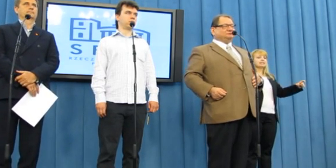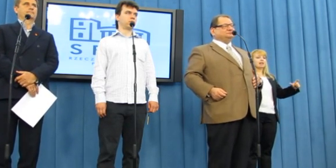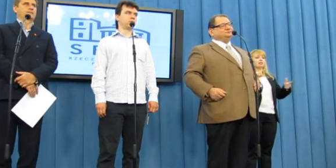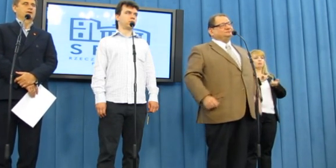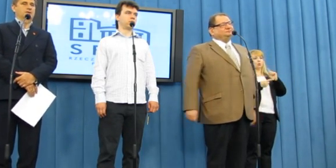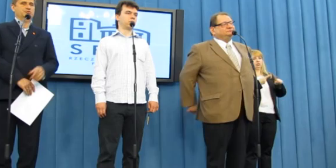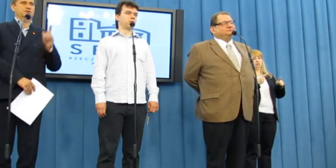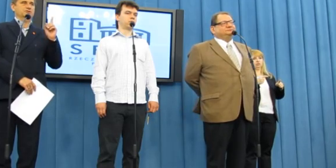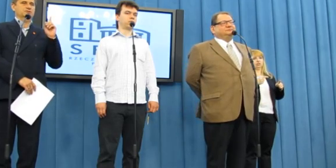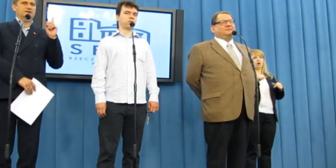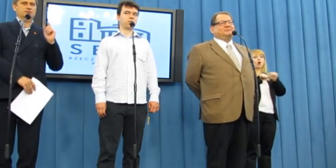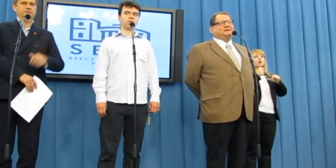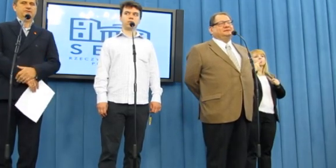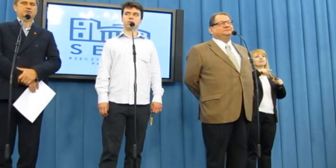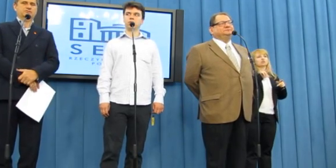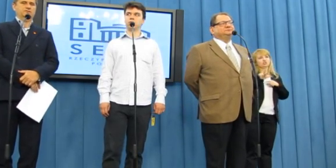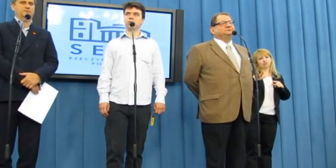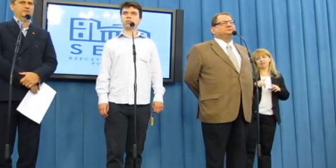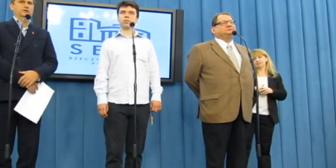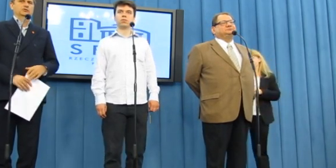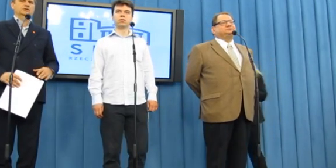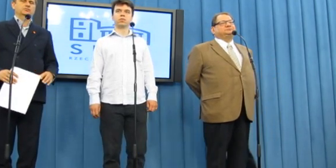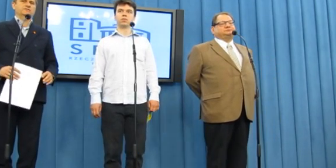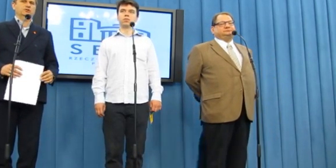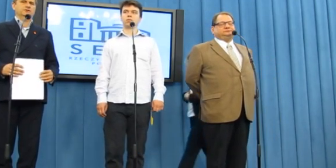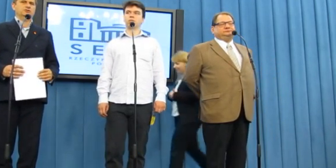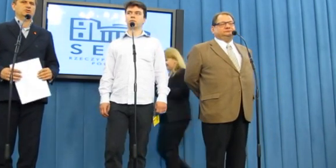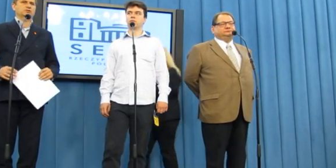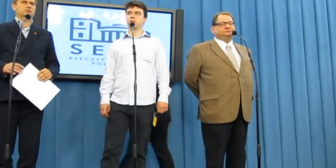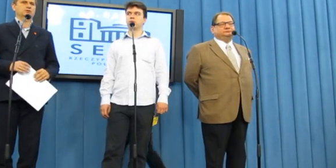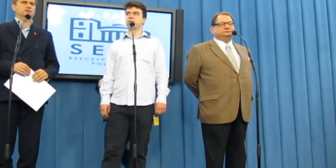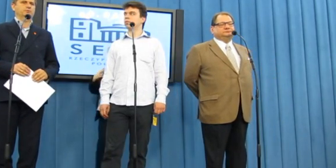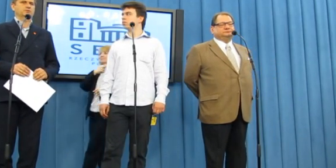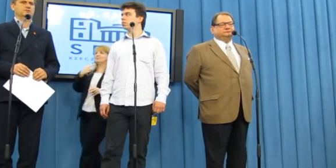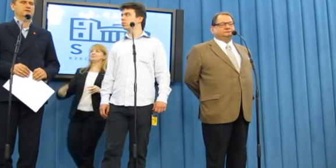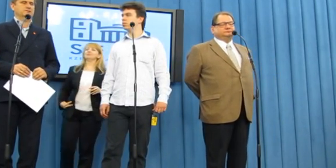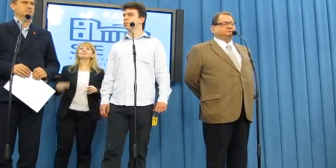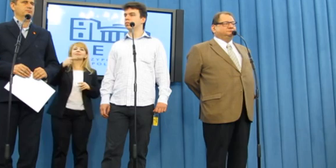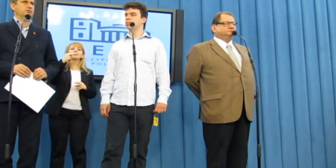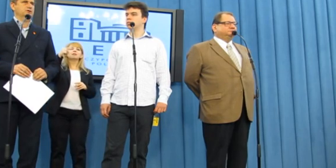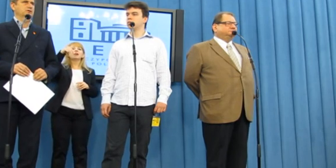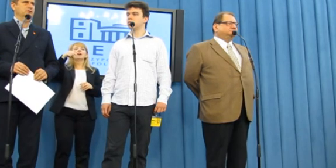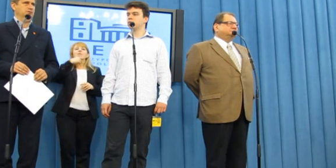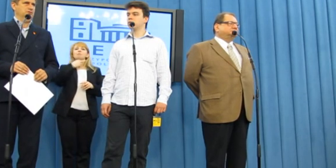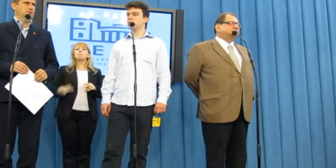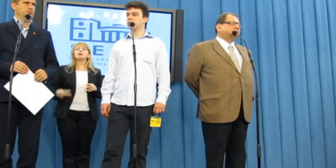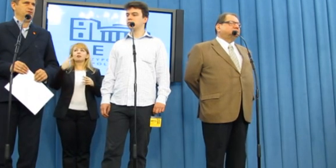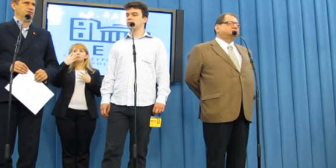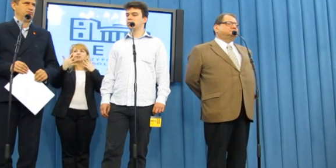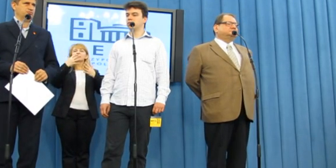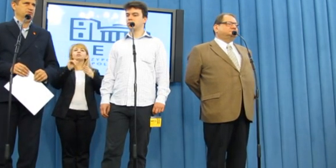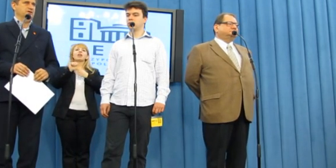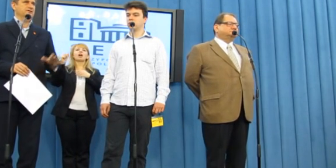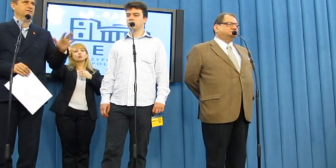szczególnie. Ja może jedno zdanie komentarza jeszcze w tej sprawie. Donald Tusk wygląda dzisiaj jak człowiek, który idzie po rozmarzającym się lodzie